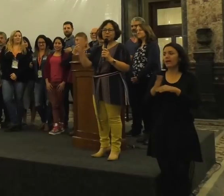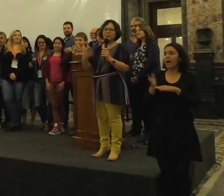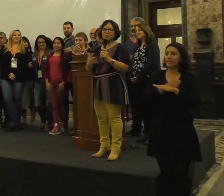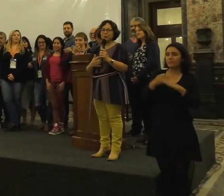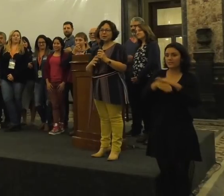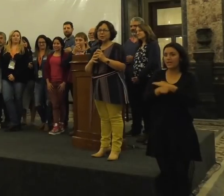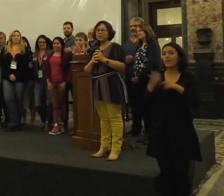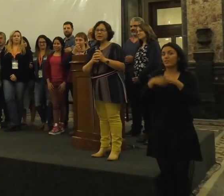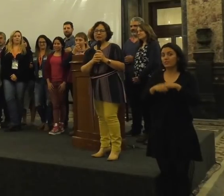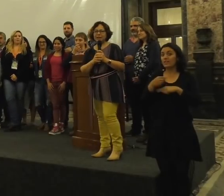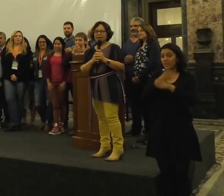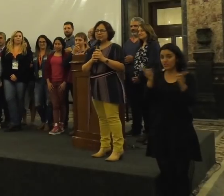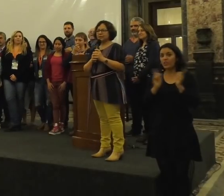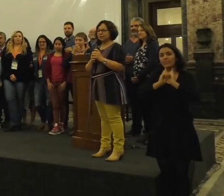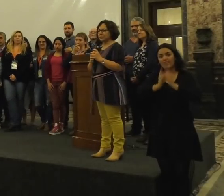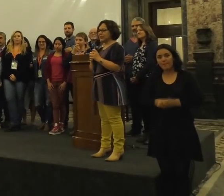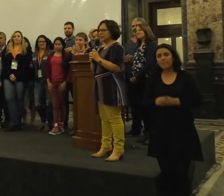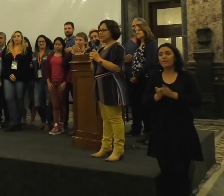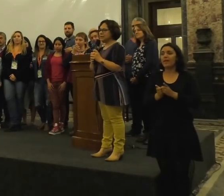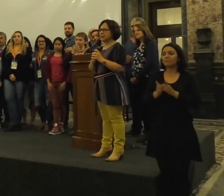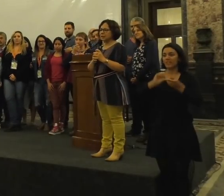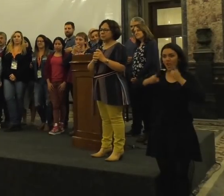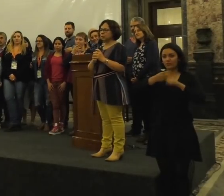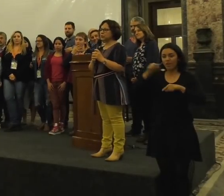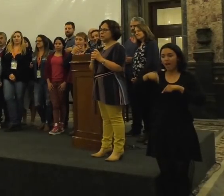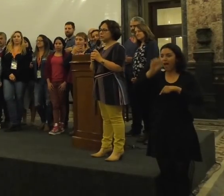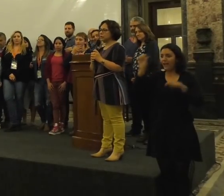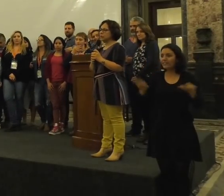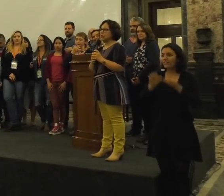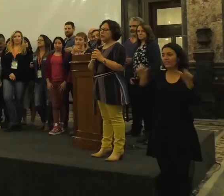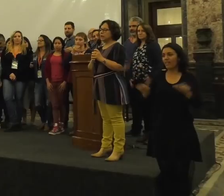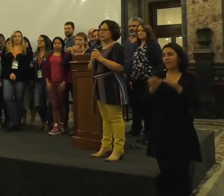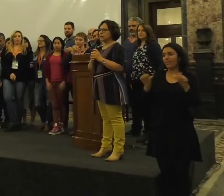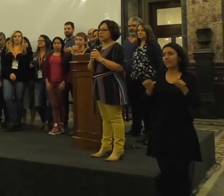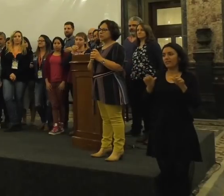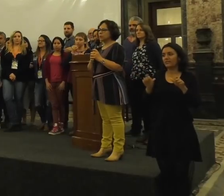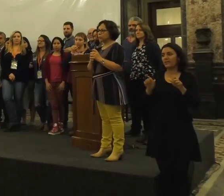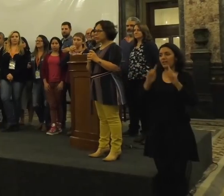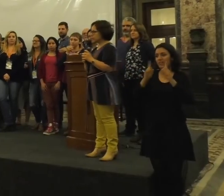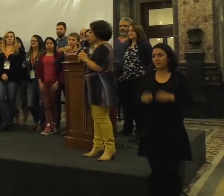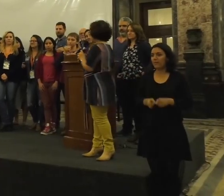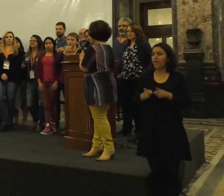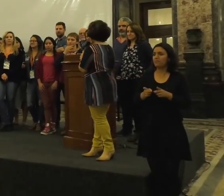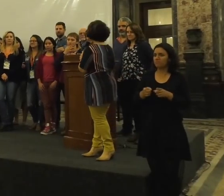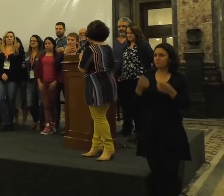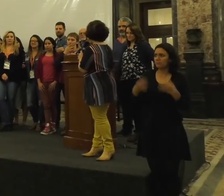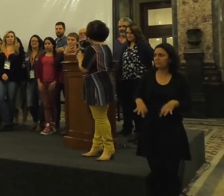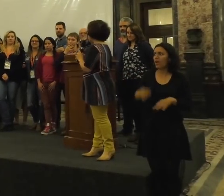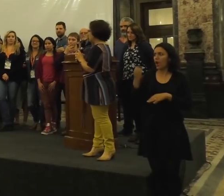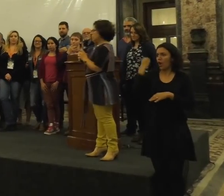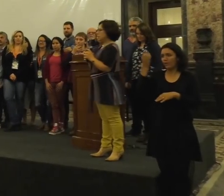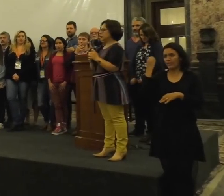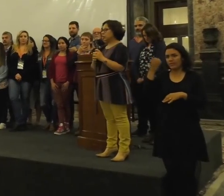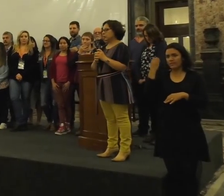ellos creo que se involucraron en estas actividades, que por cierto, han sido un lujo estas conferencias